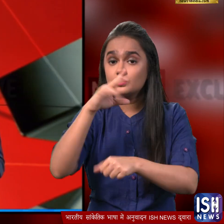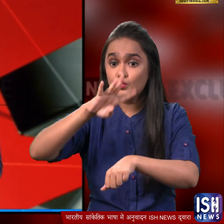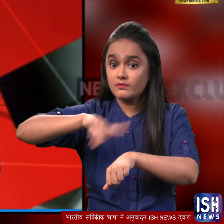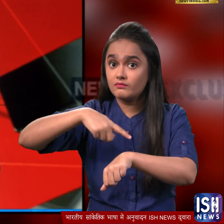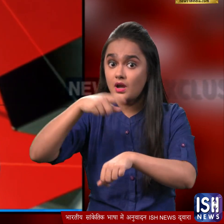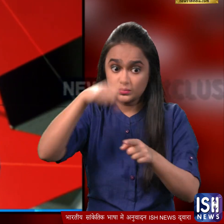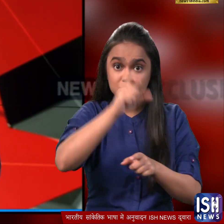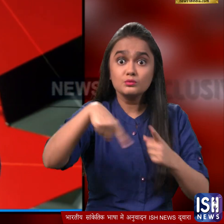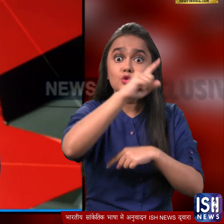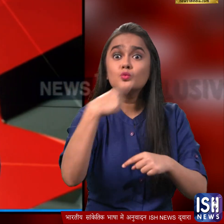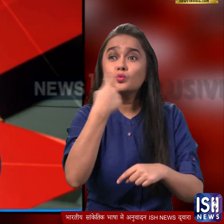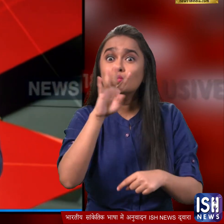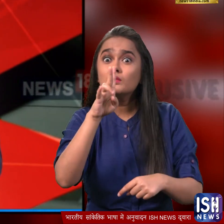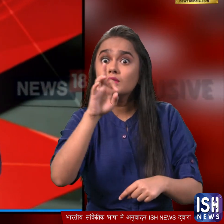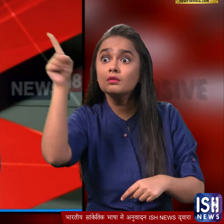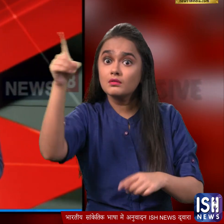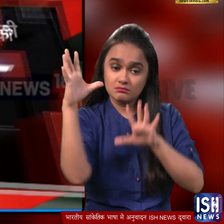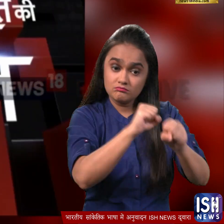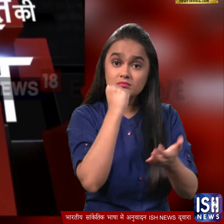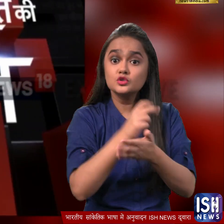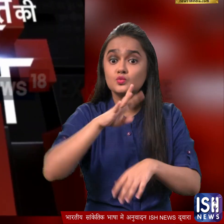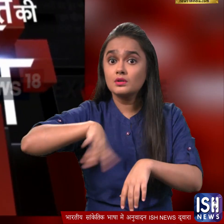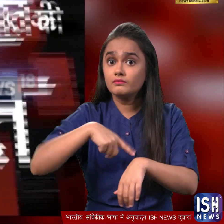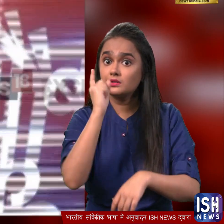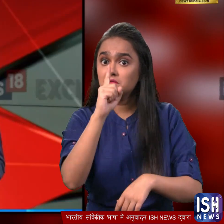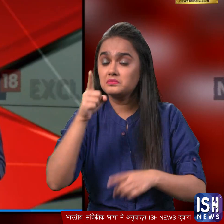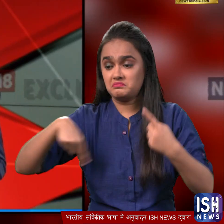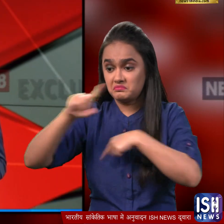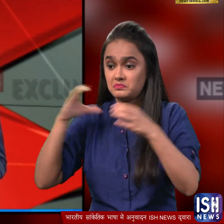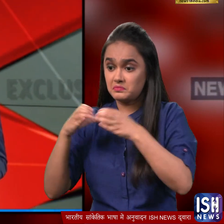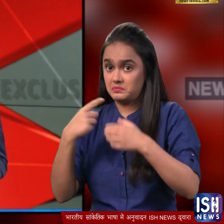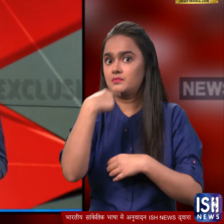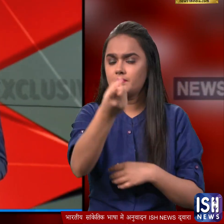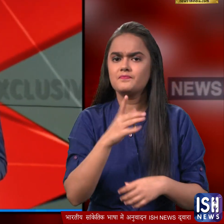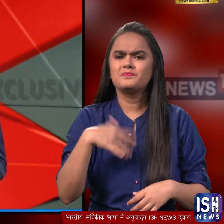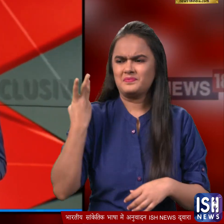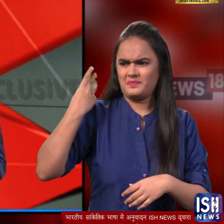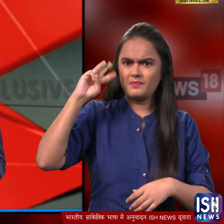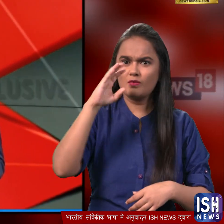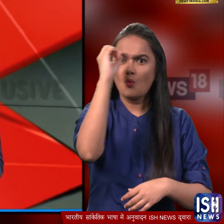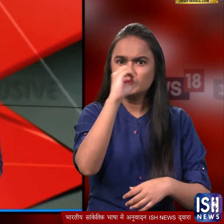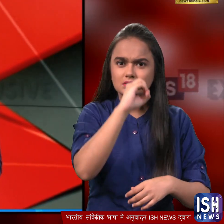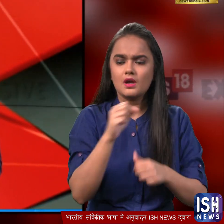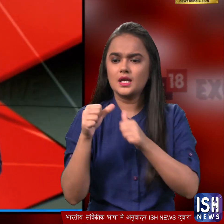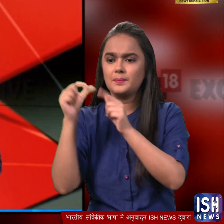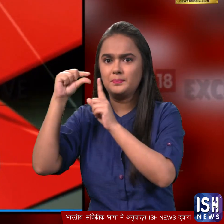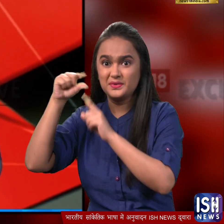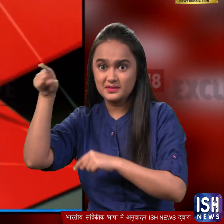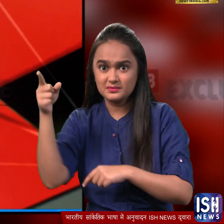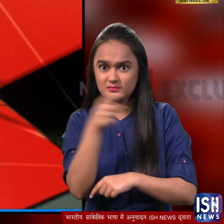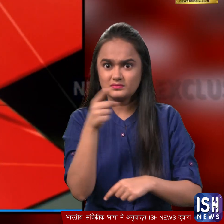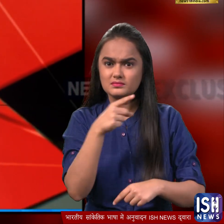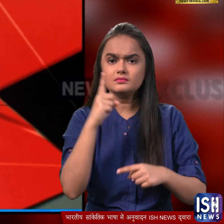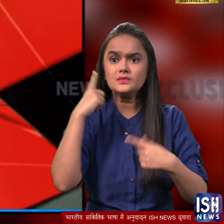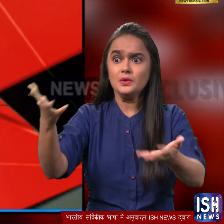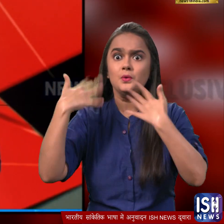24 घंटे में आरोपियों को गिरफ्तार करने का अल्टीमेटम भी दिया। 3 दिन पहले आंध्र प्रदेश और ओडिशा के तट पर टकराने